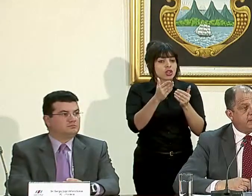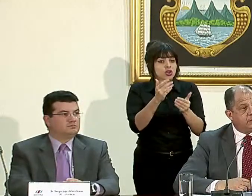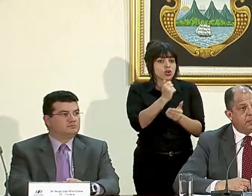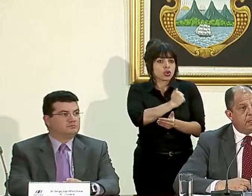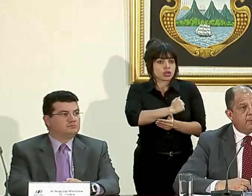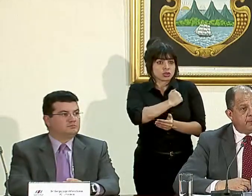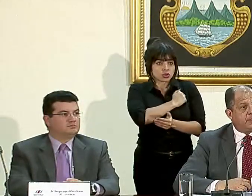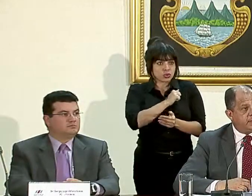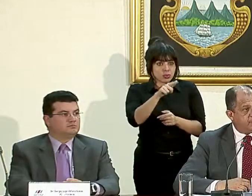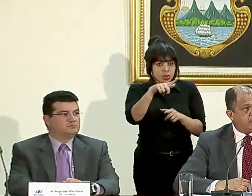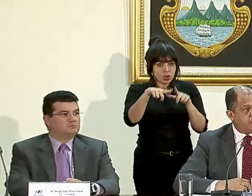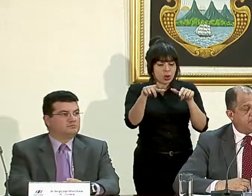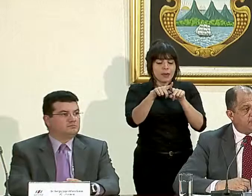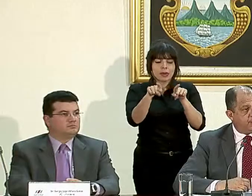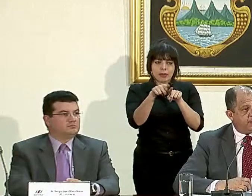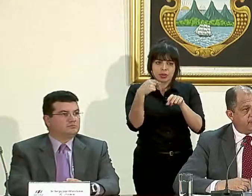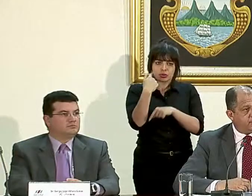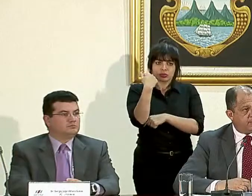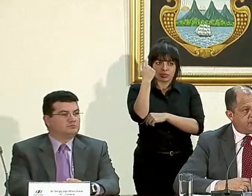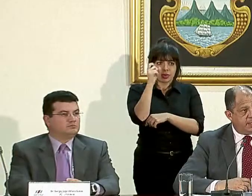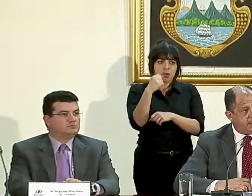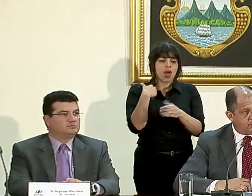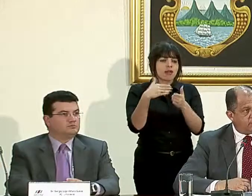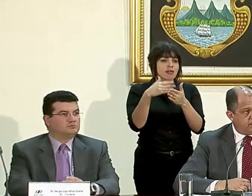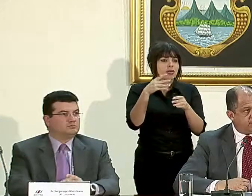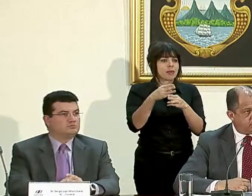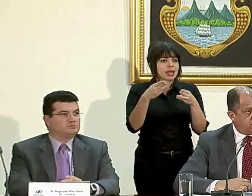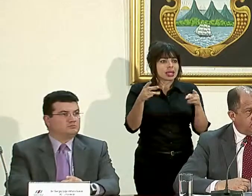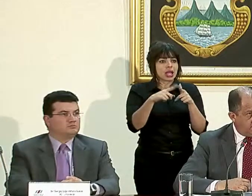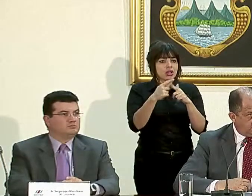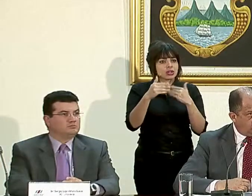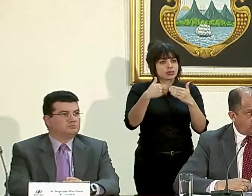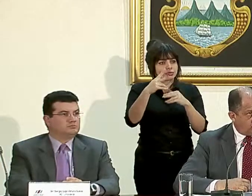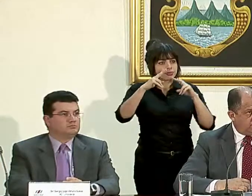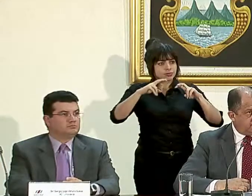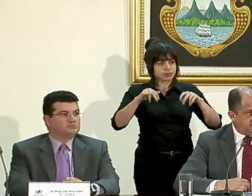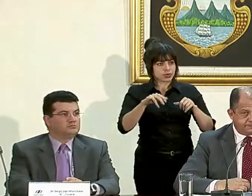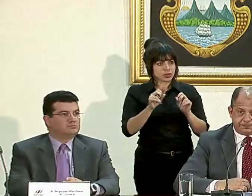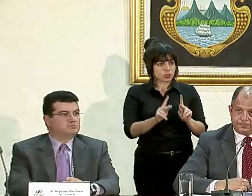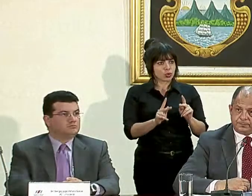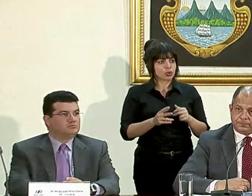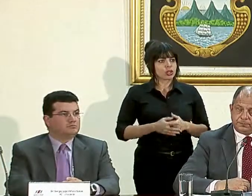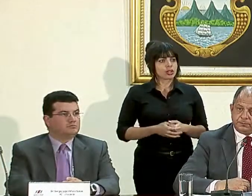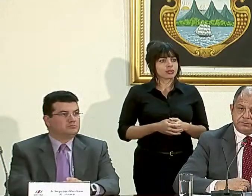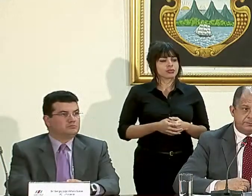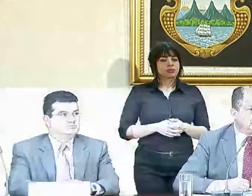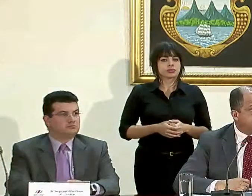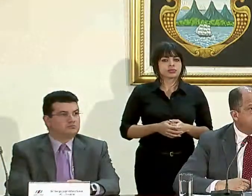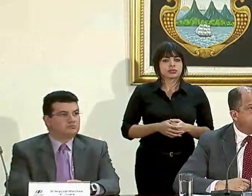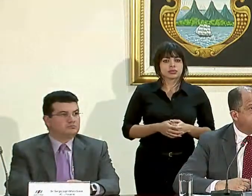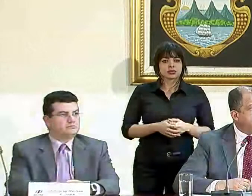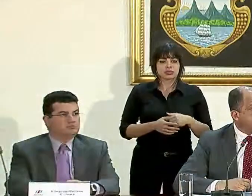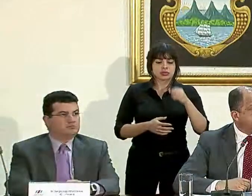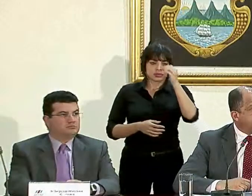las disculpas del caso, pero entendemos que también puede haber daño material y eso será visto en su oportunidad.